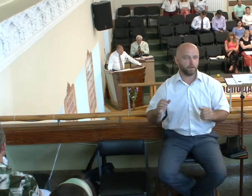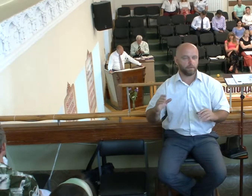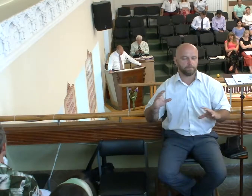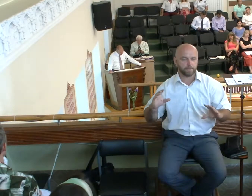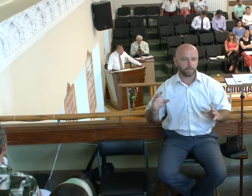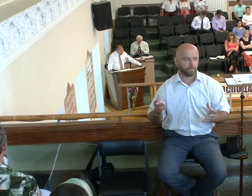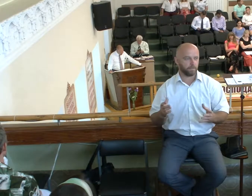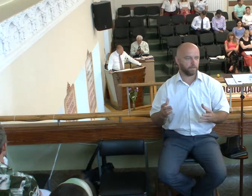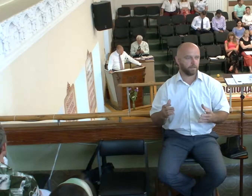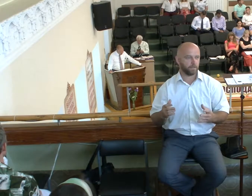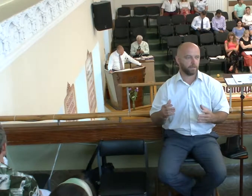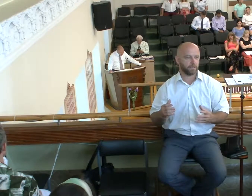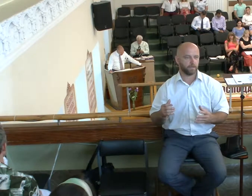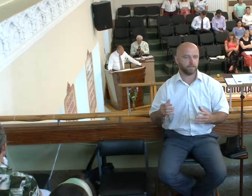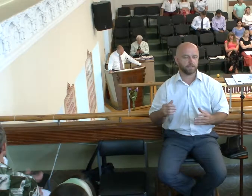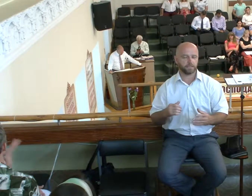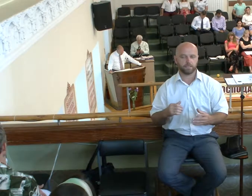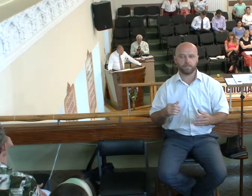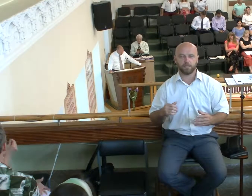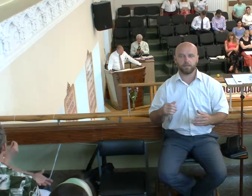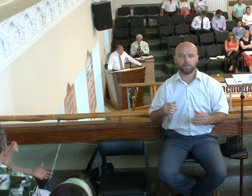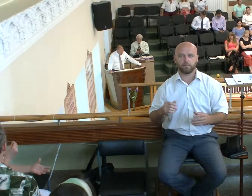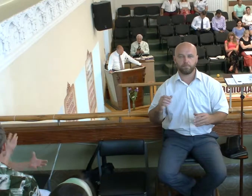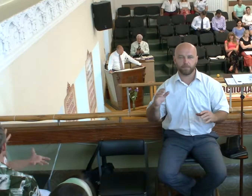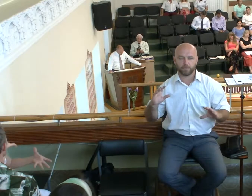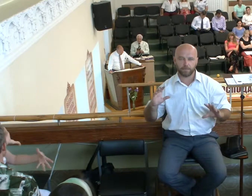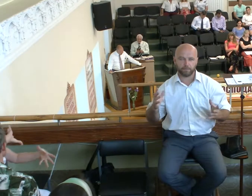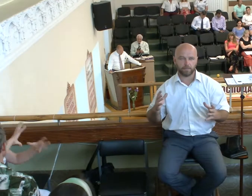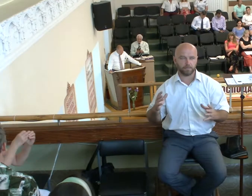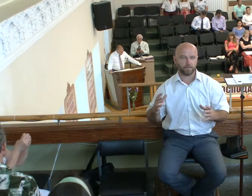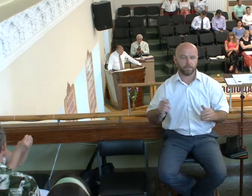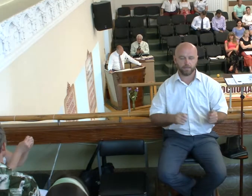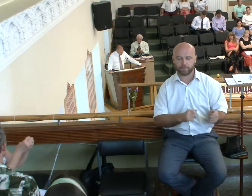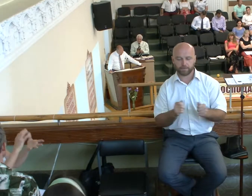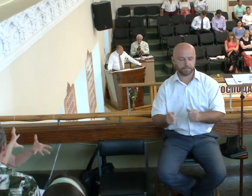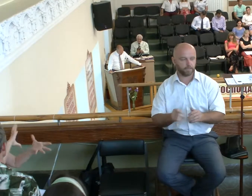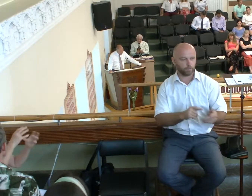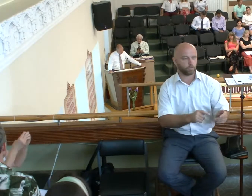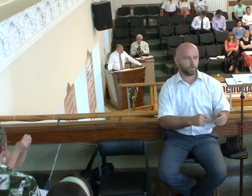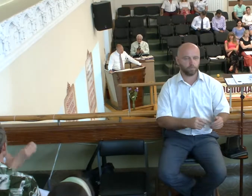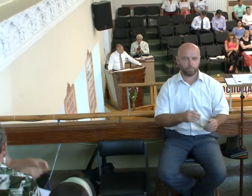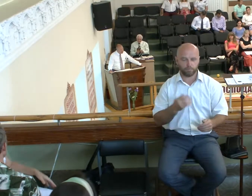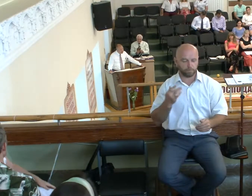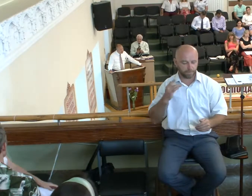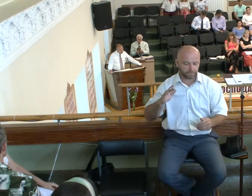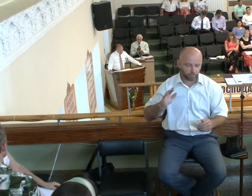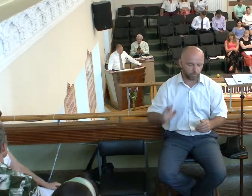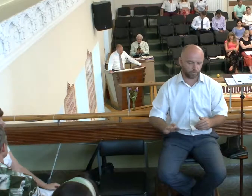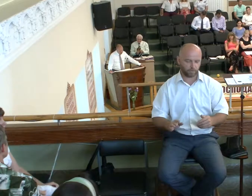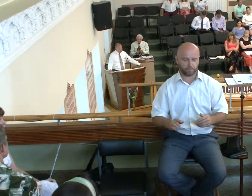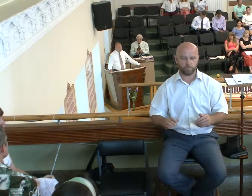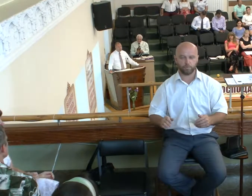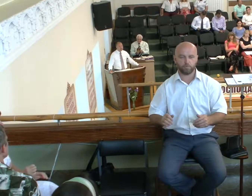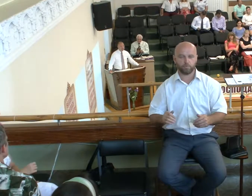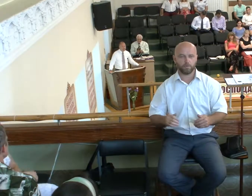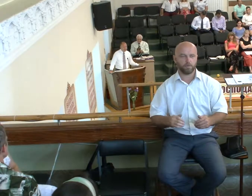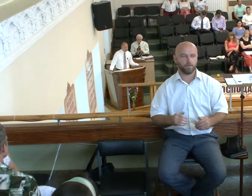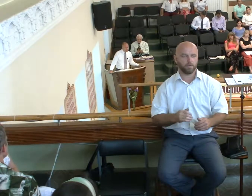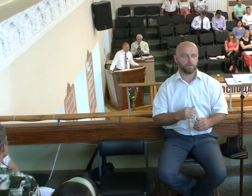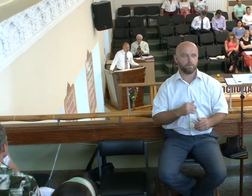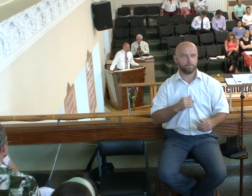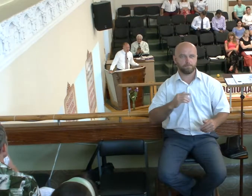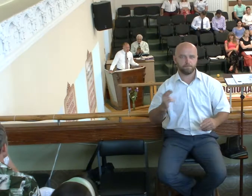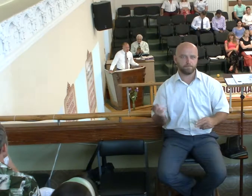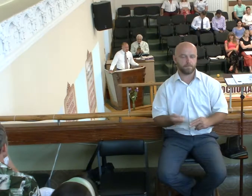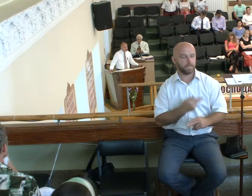своя отметина. Мгновения раздают, кому позор, кому бесславие, а кому